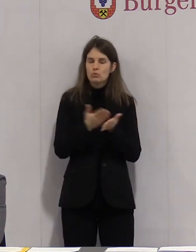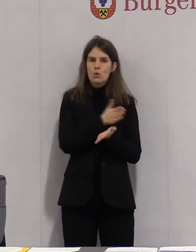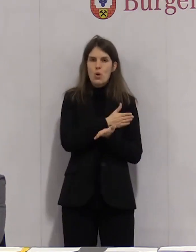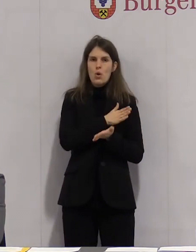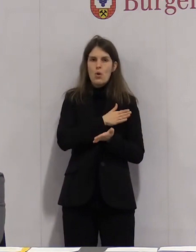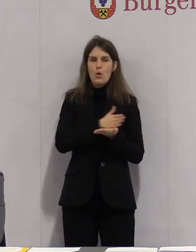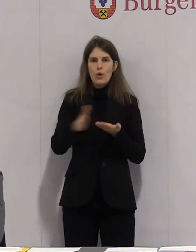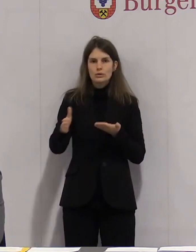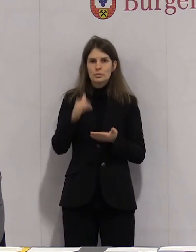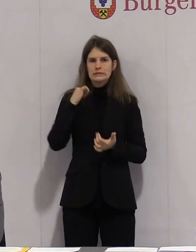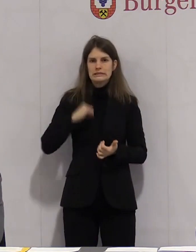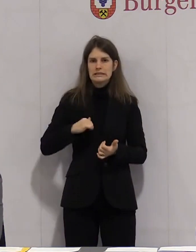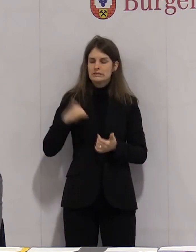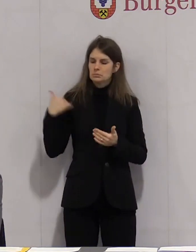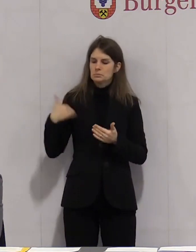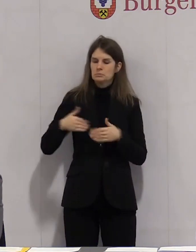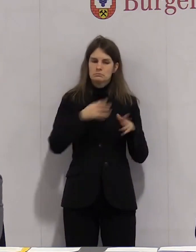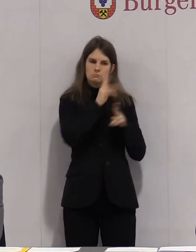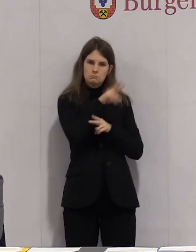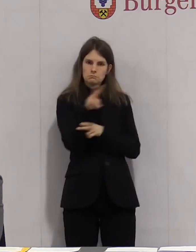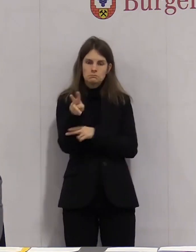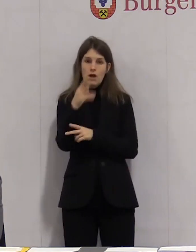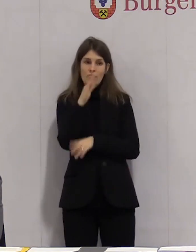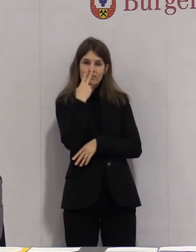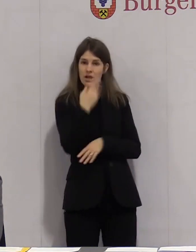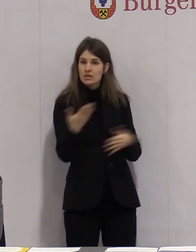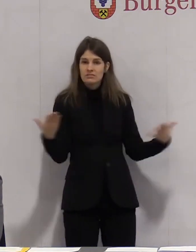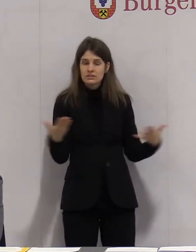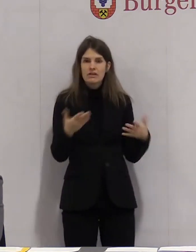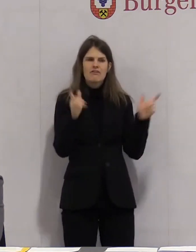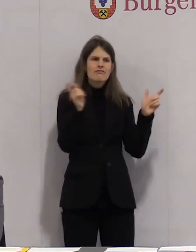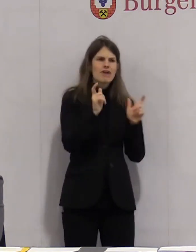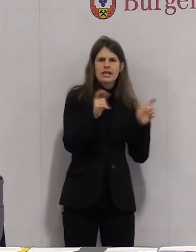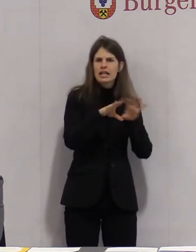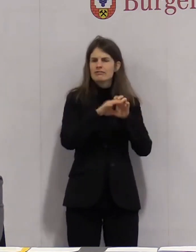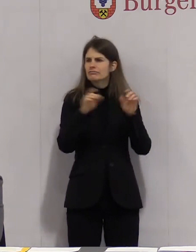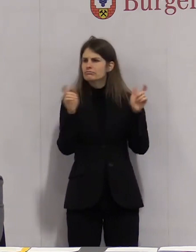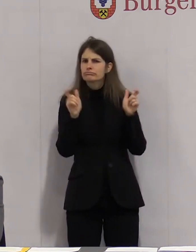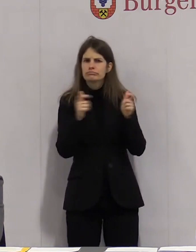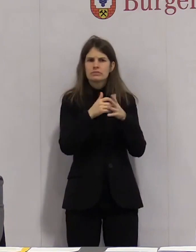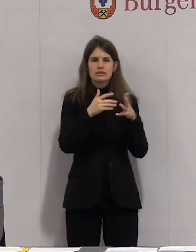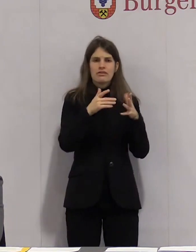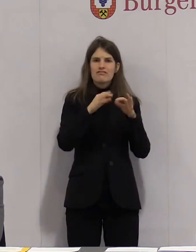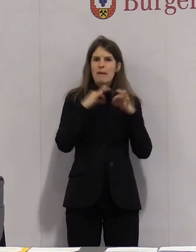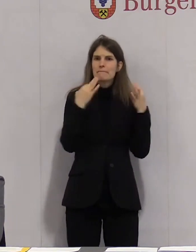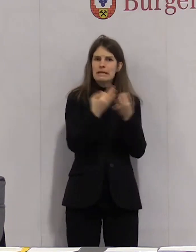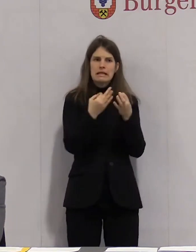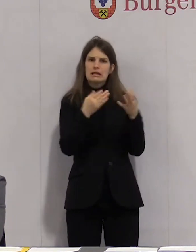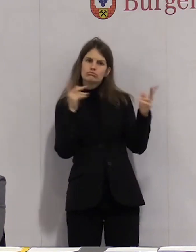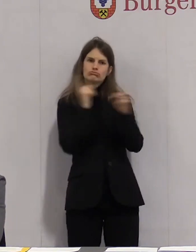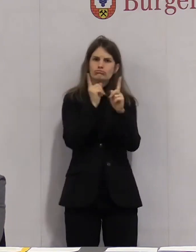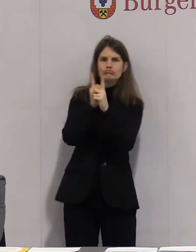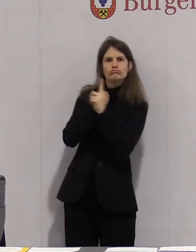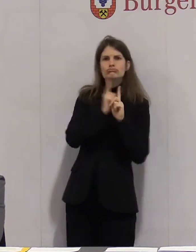haben auch festgestellt feiern feste familien zusammen fünfte mitten in der hochphase der